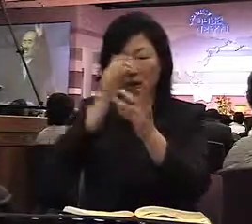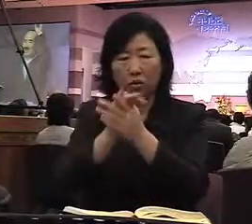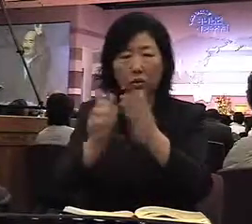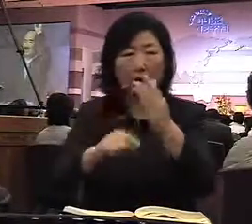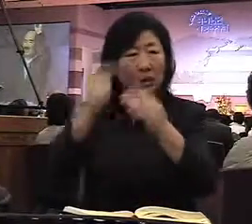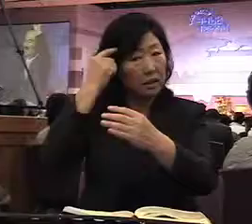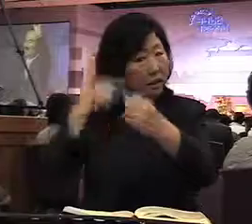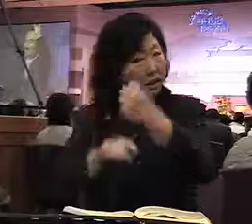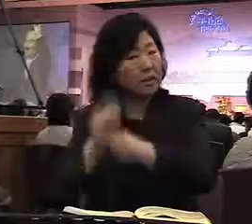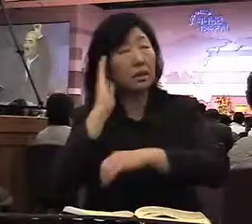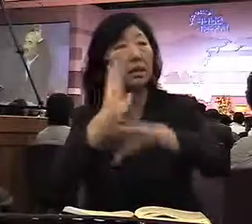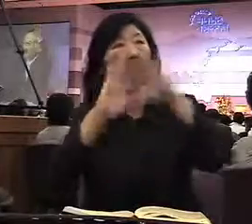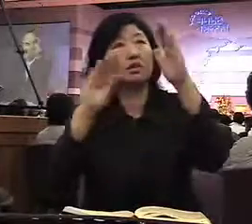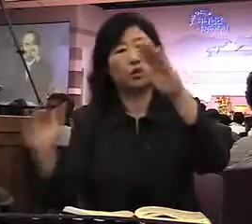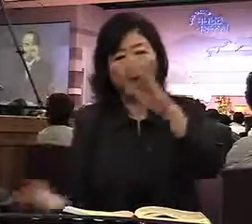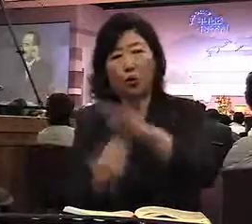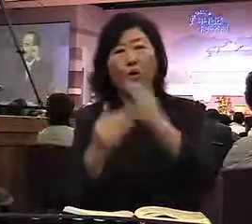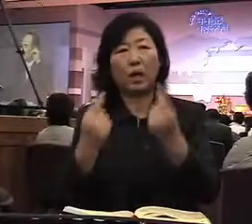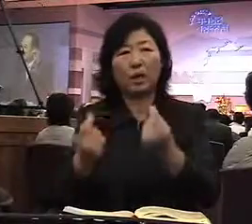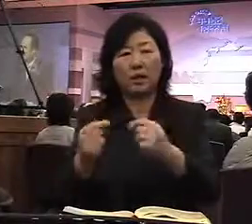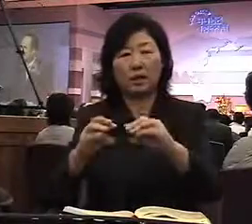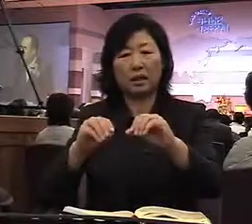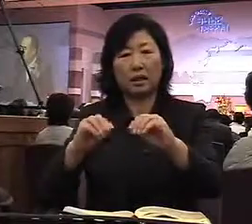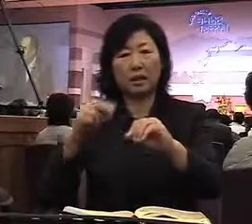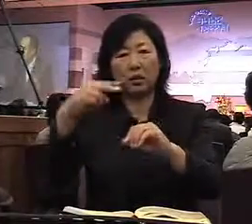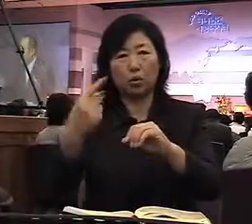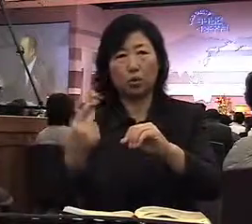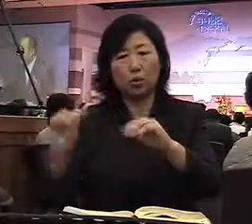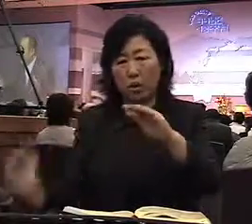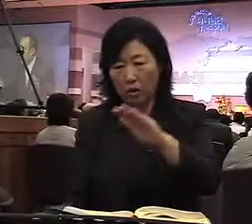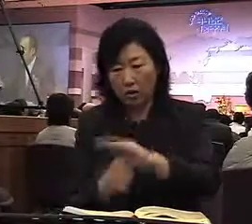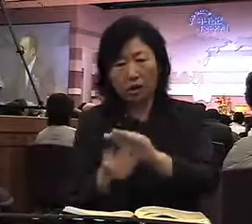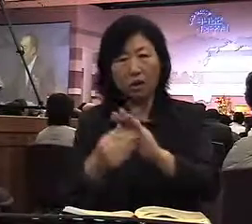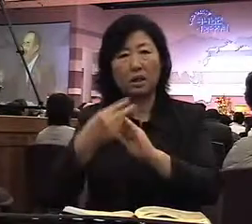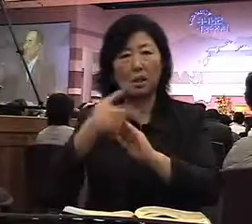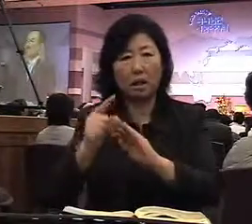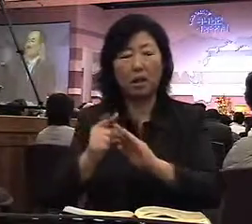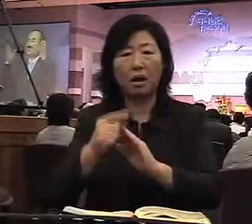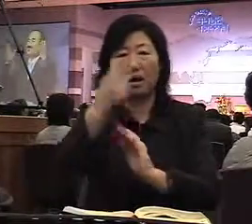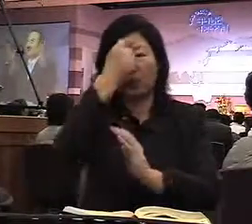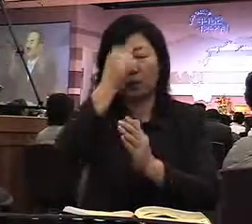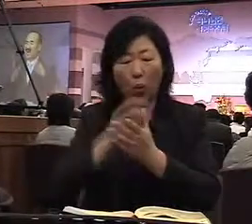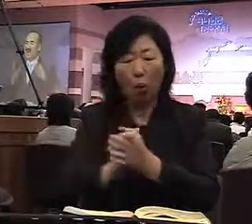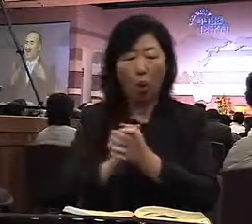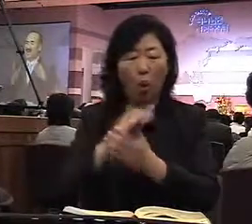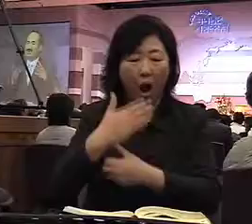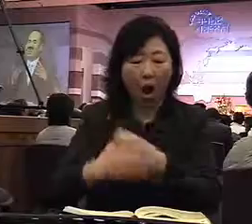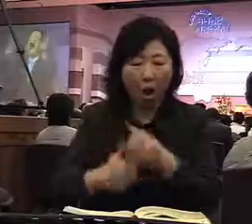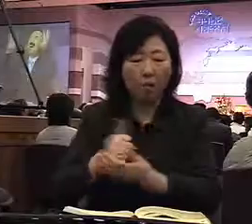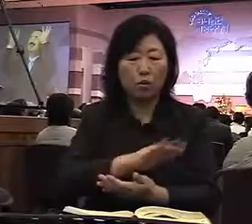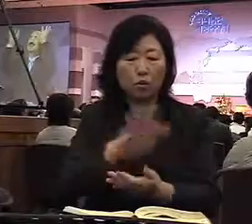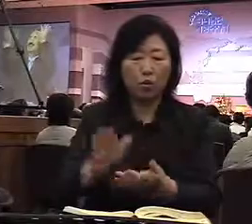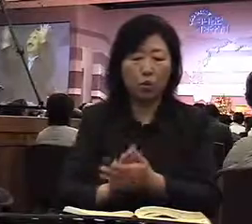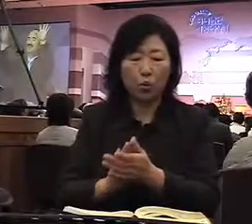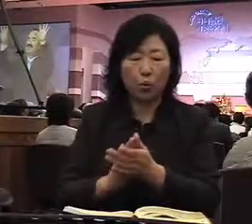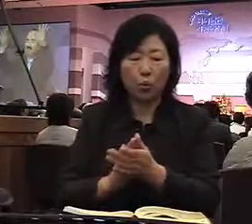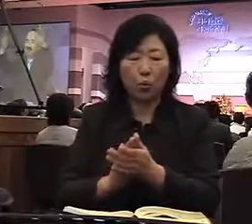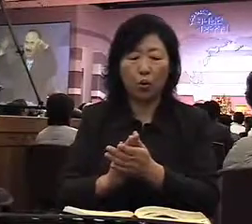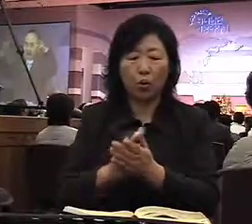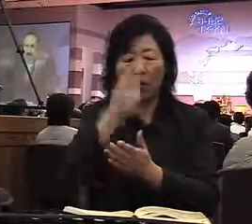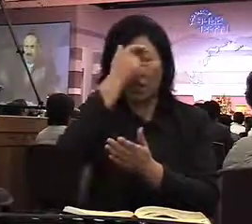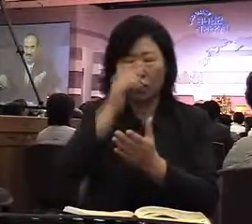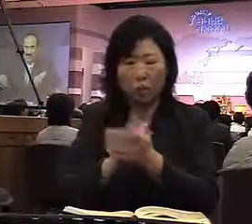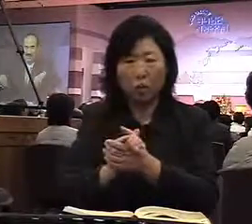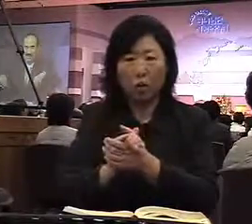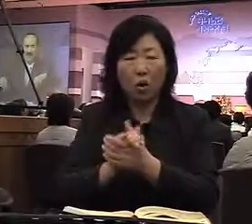뜻이 하늘에서 이루어진 것처럼 땅에서도 이루어지도록 기도라고 말했어요. 하나님은 우리의 기도를 하늘에 있는